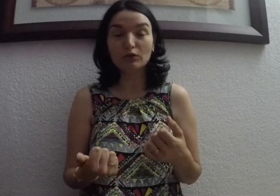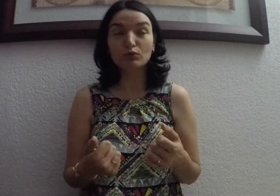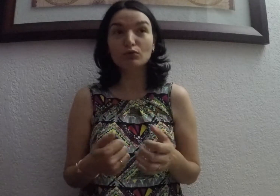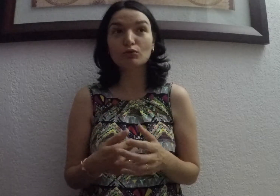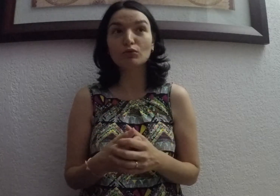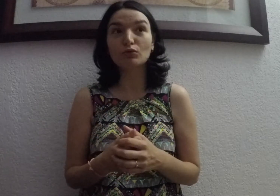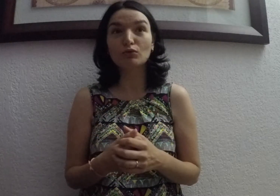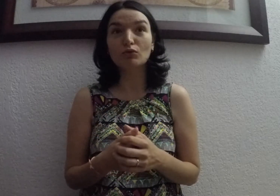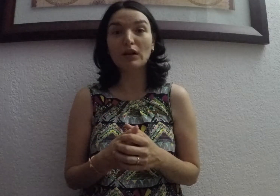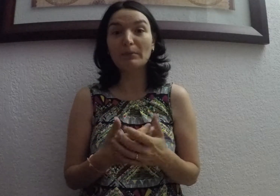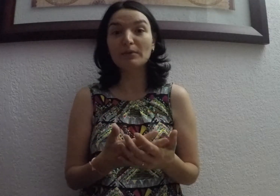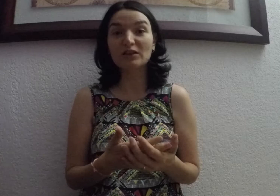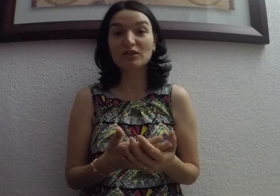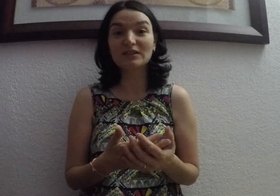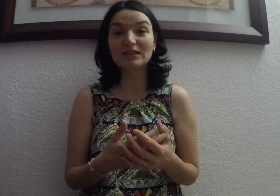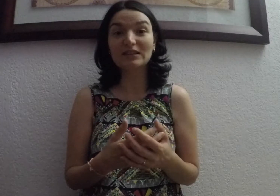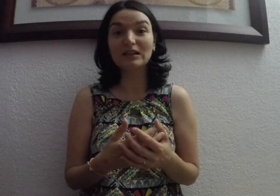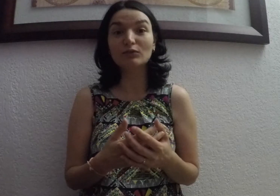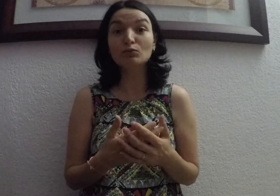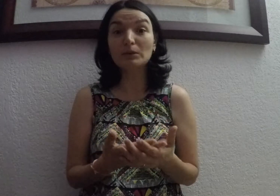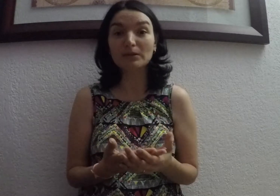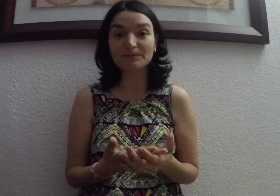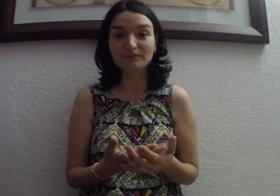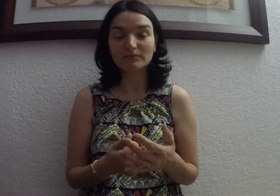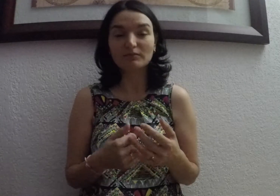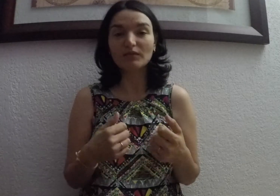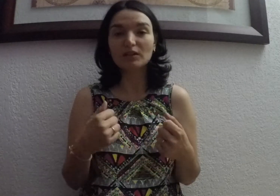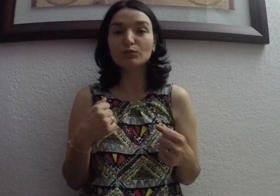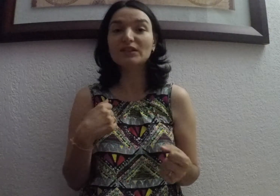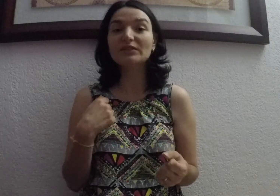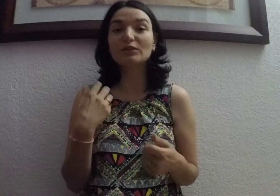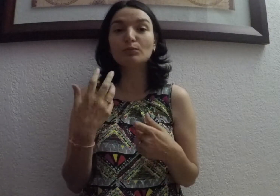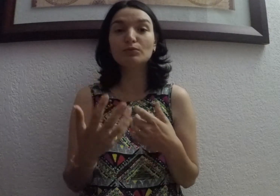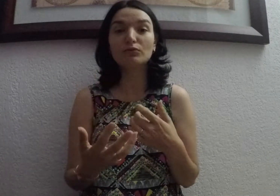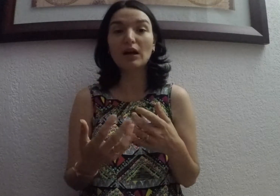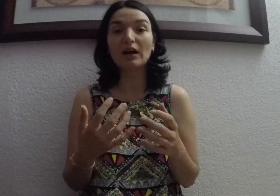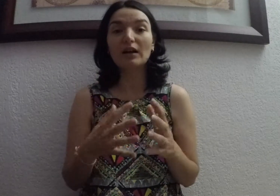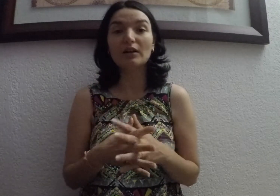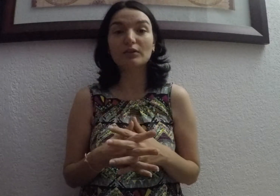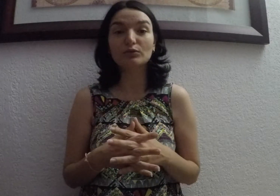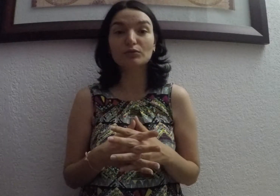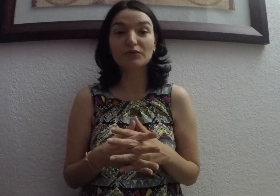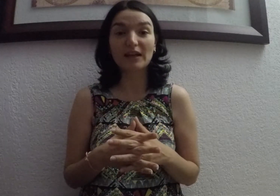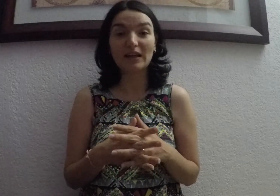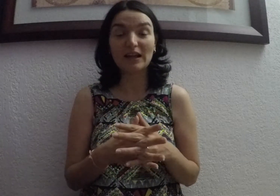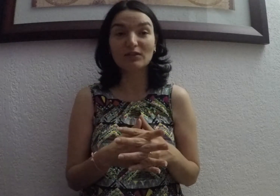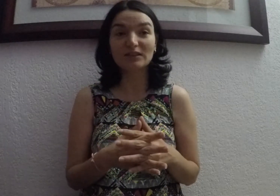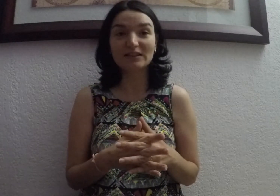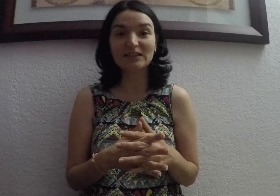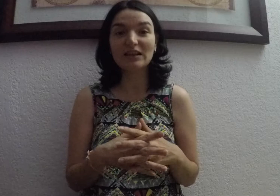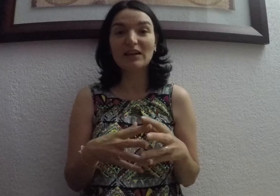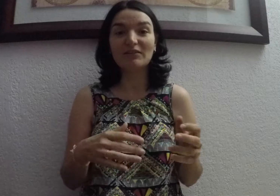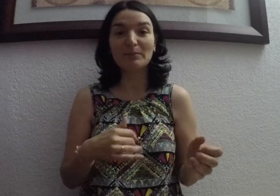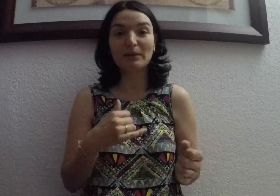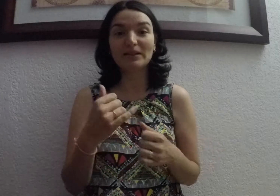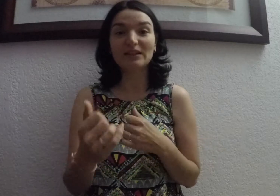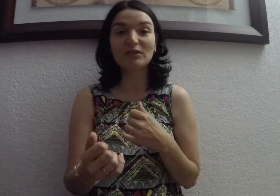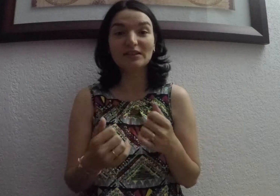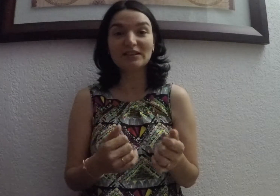Donc la première chose c'est qu'il nous mime. Donc c'est vrai que de pouvoir donc faire la langue des signes va permettre d'avoir des